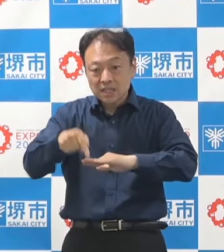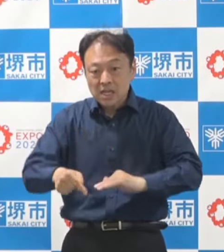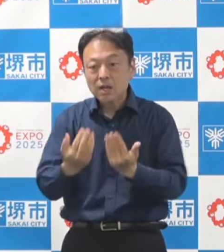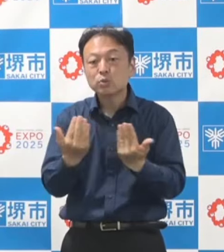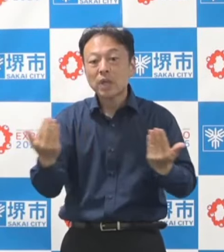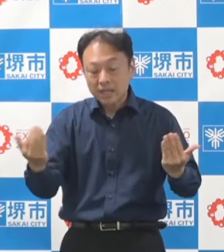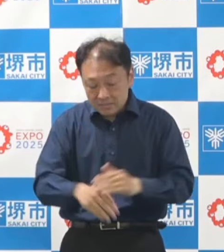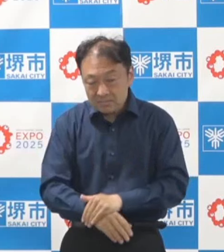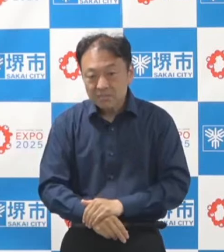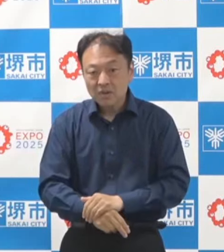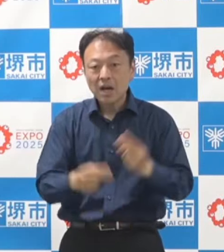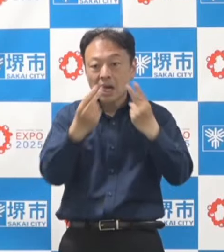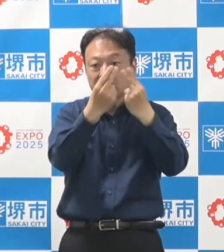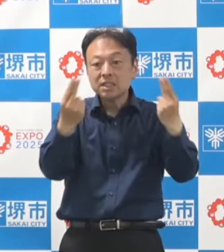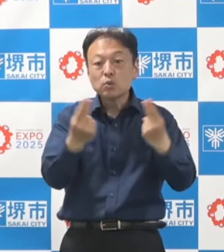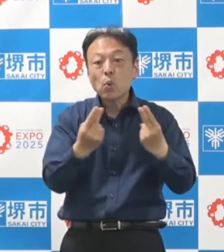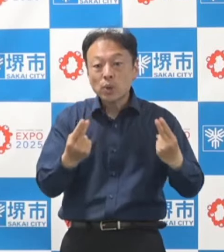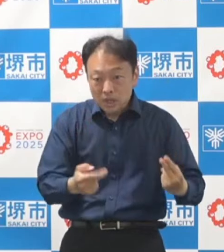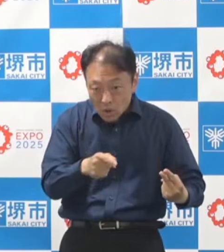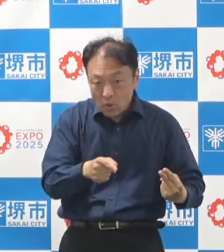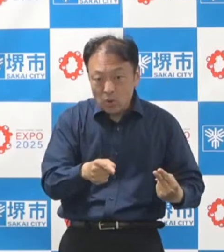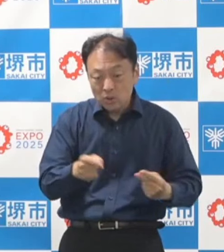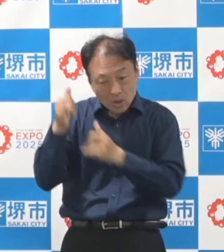堺の開催です。